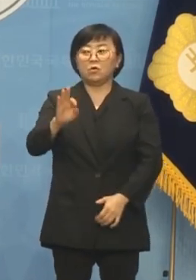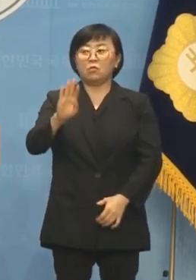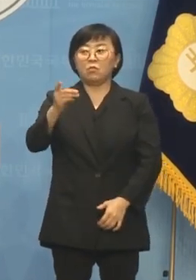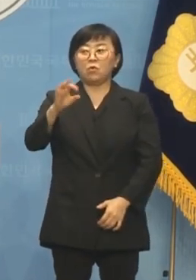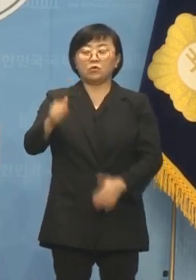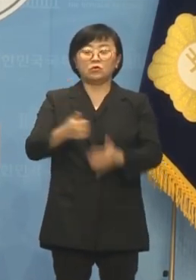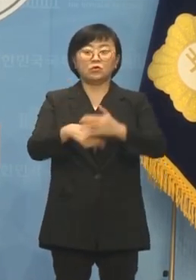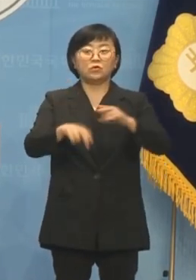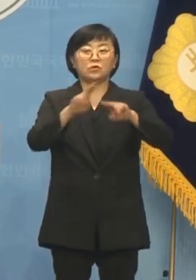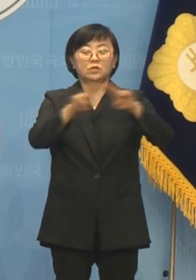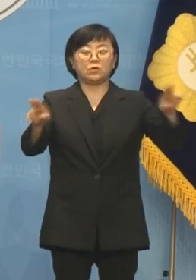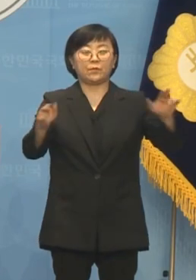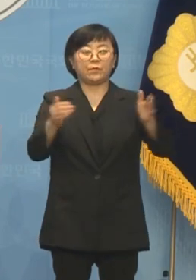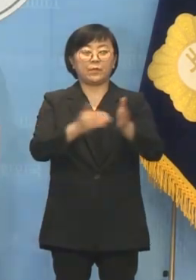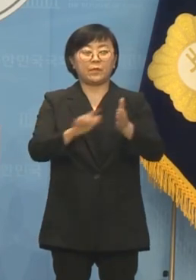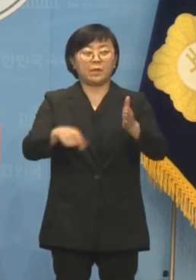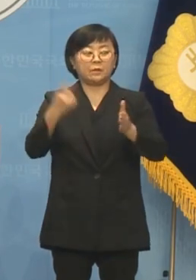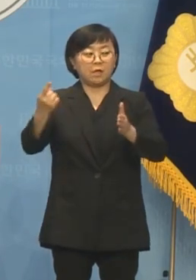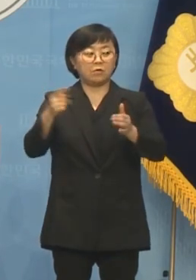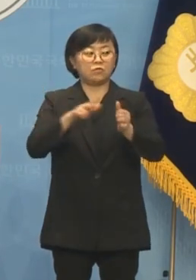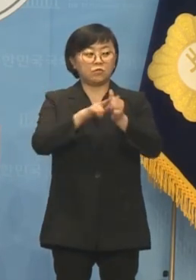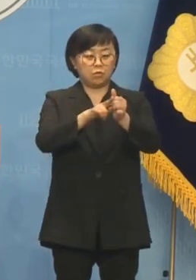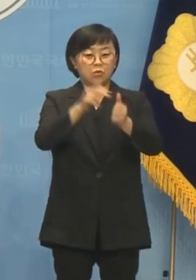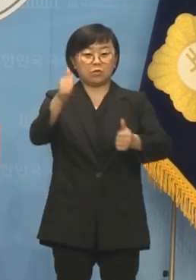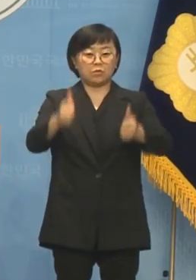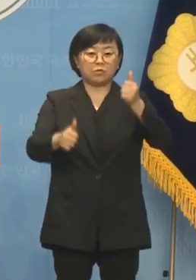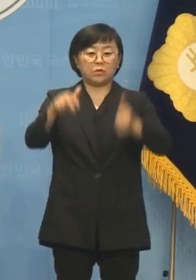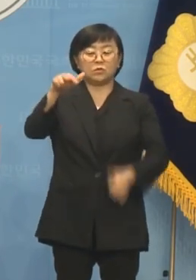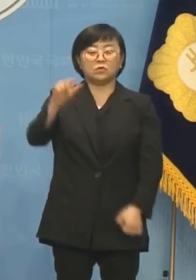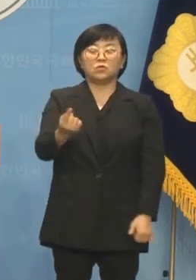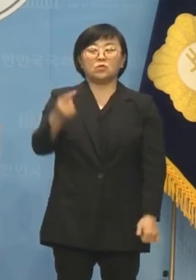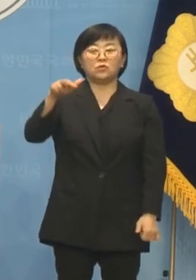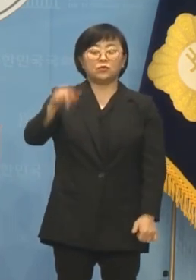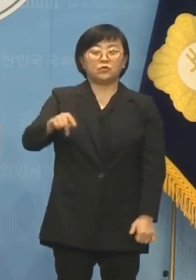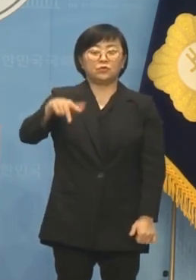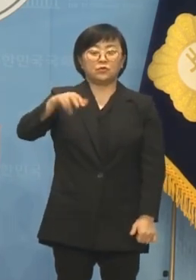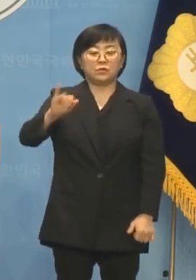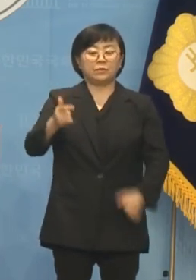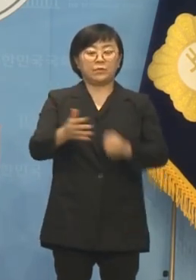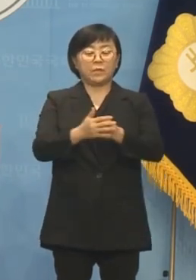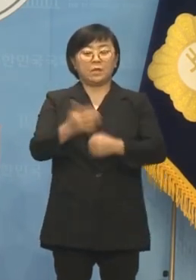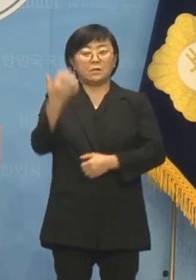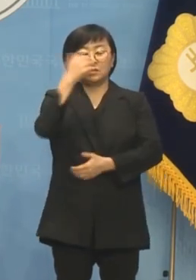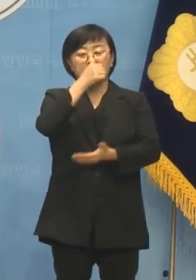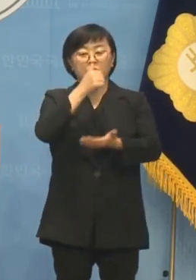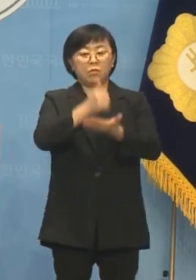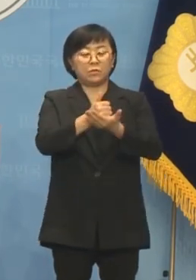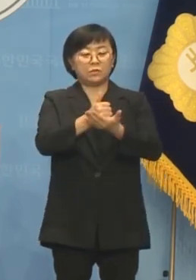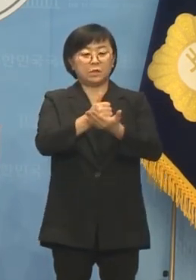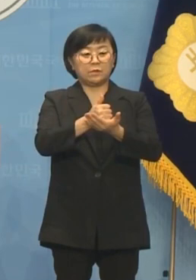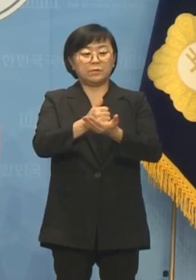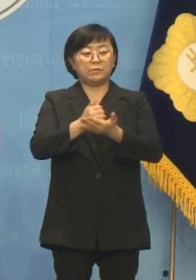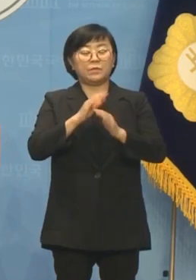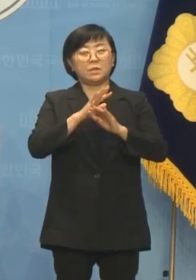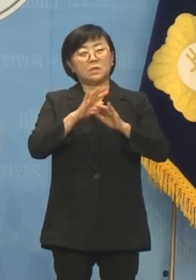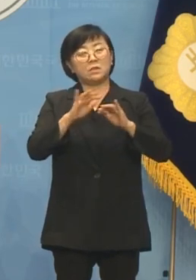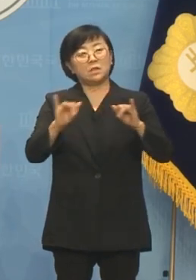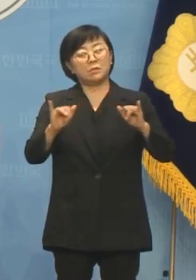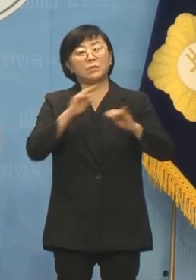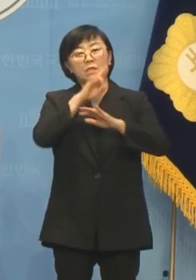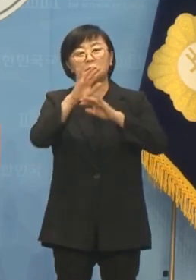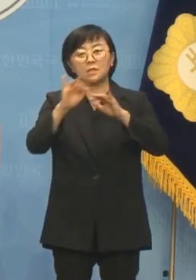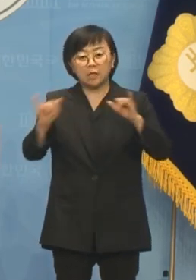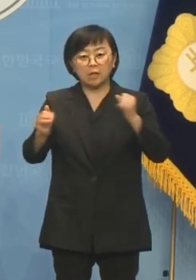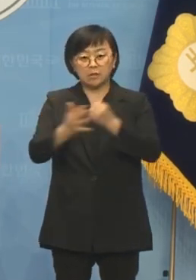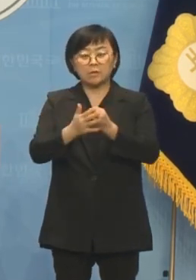공천 취소된 후 다음 후보로 경선 중인 조수진 변호사가 성범죄 피의자를 주로 변호해 왔음이 드러난